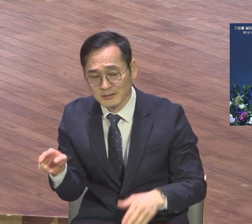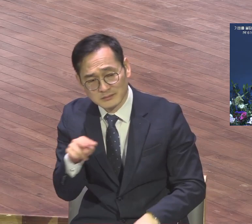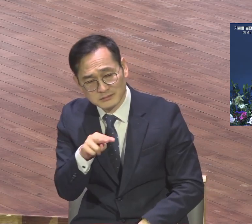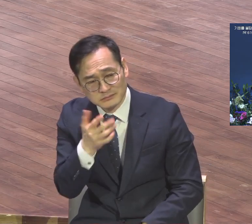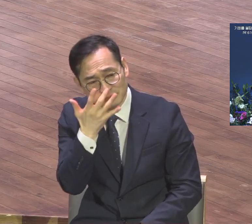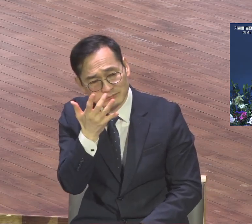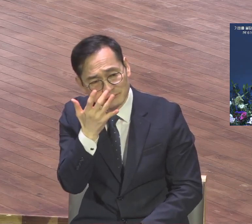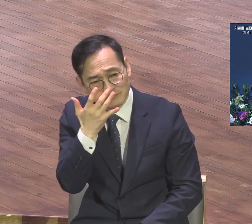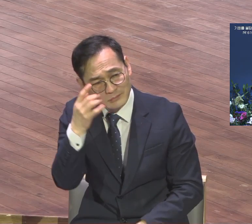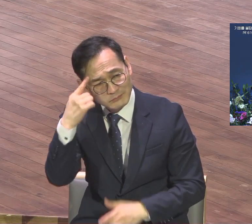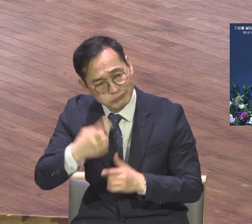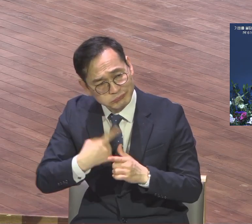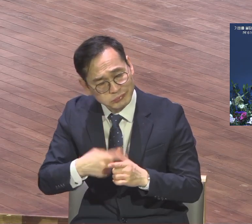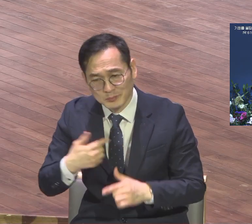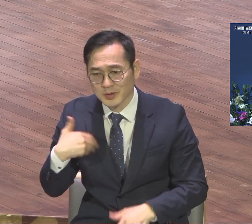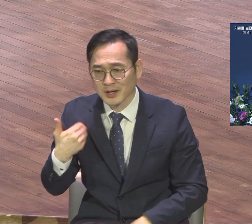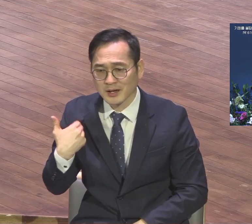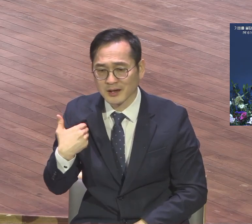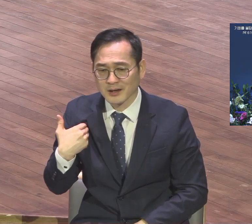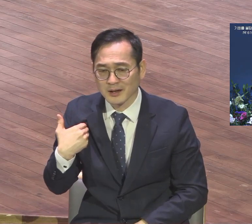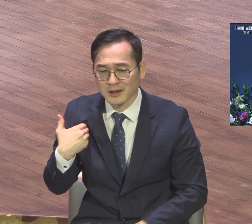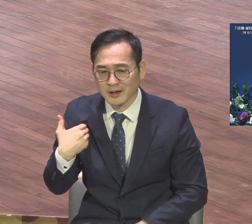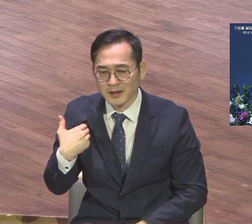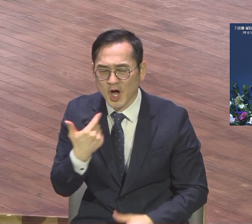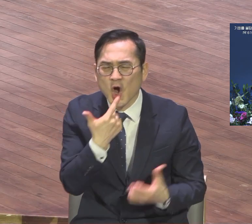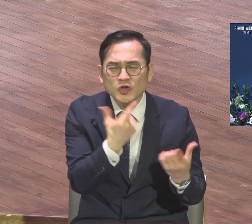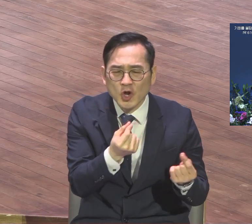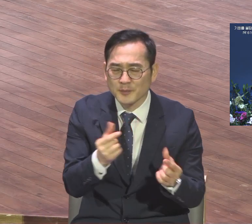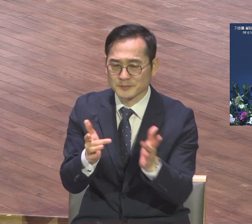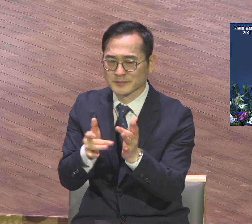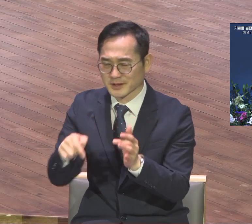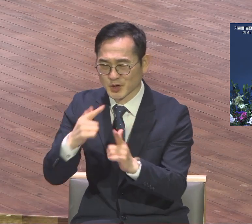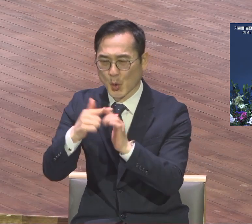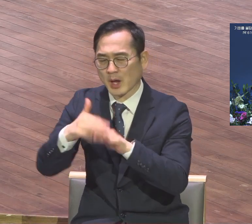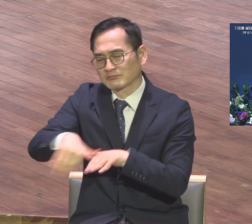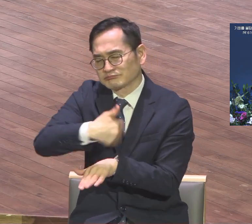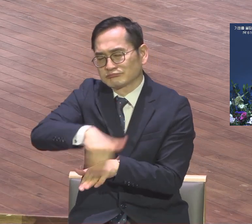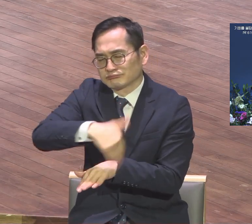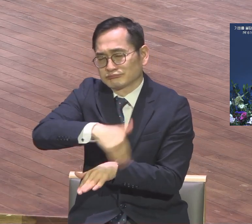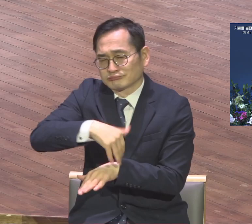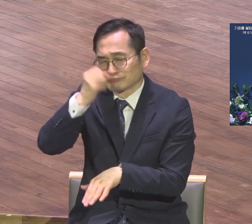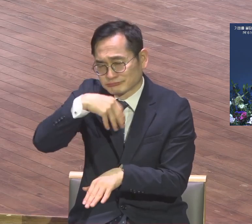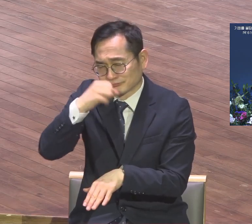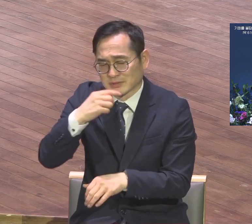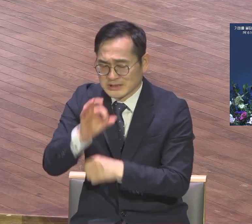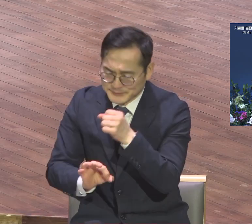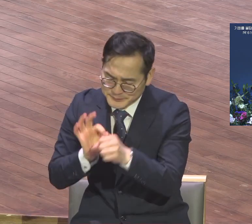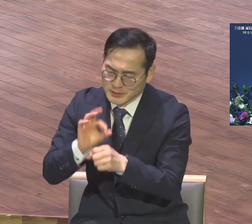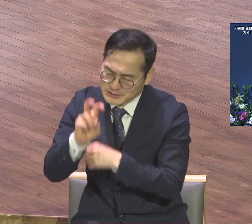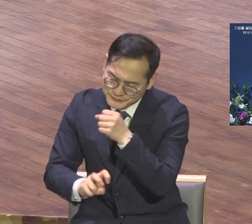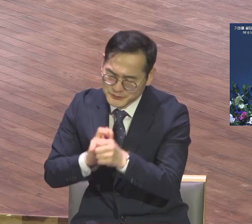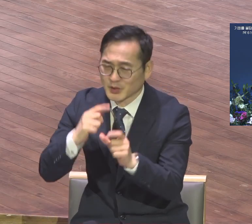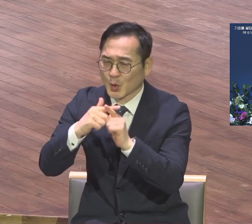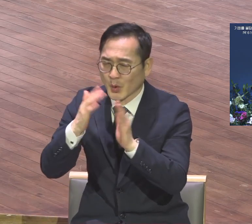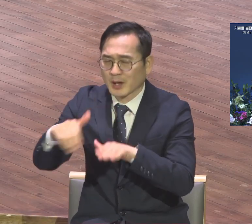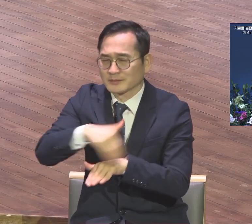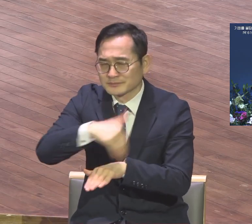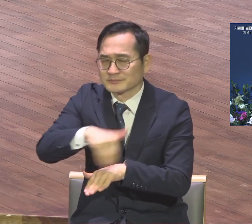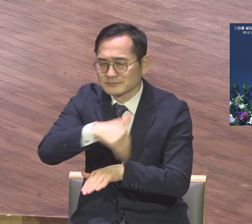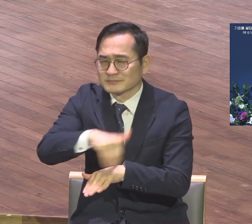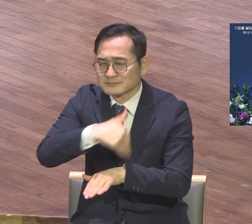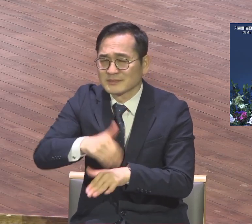마치 교회를 다닌다고 하면서, 교회를 다니니까, 수년 수십 년 다니니까,